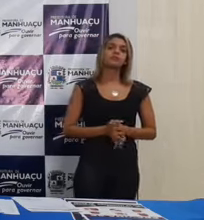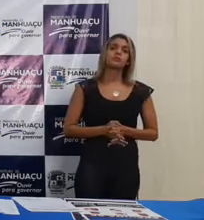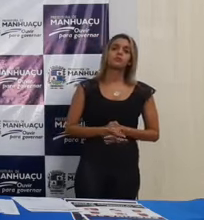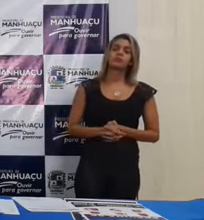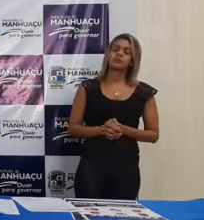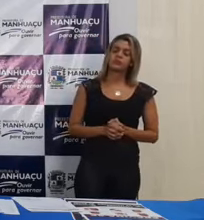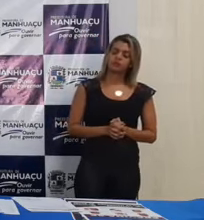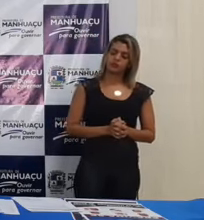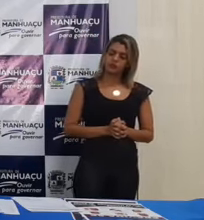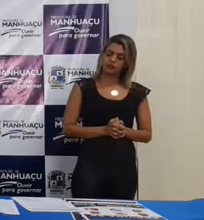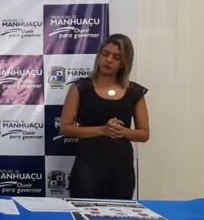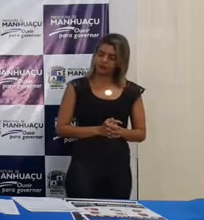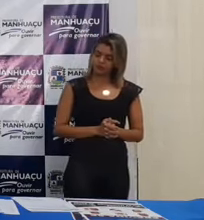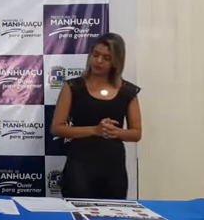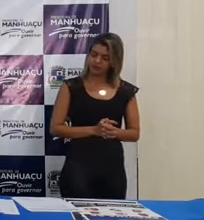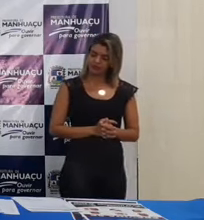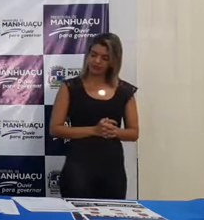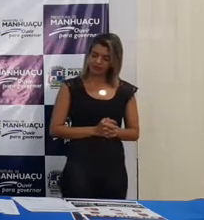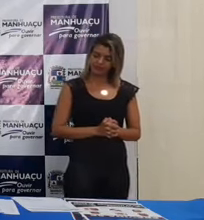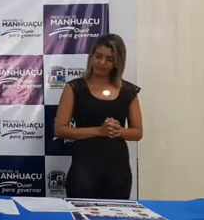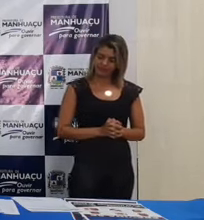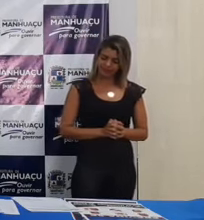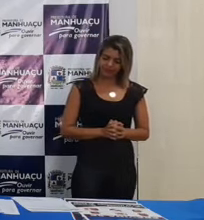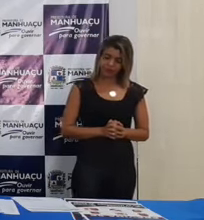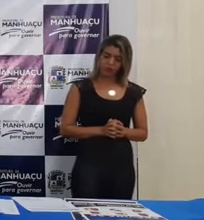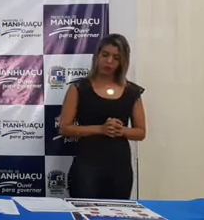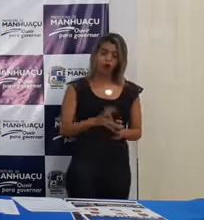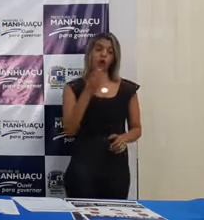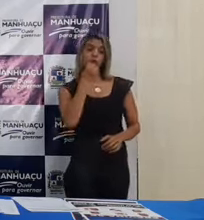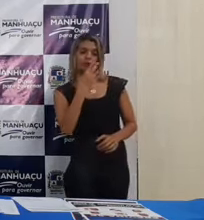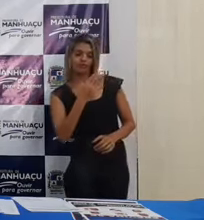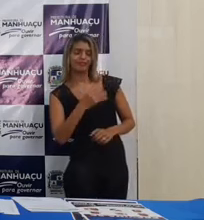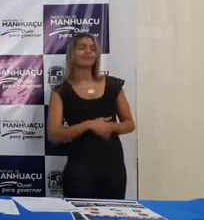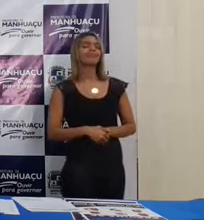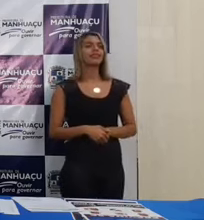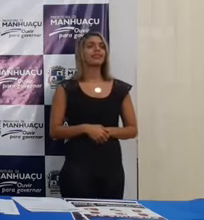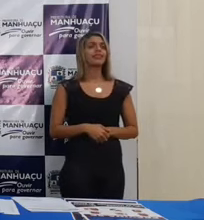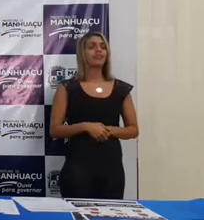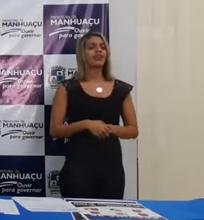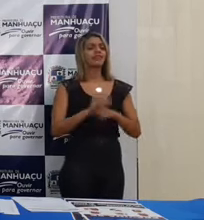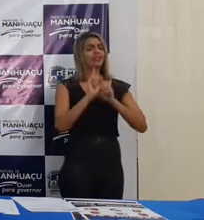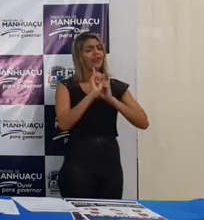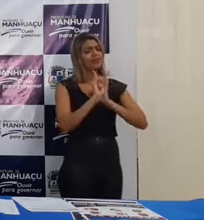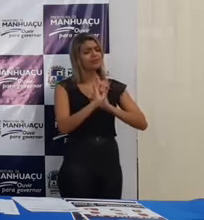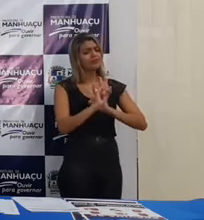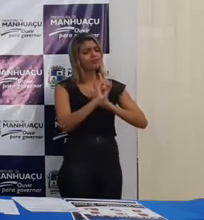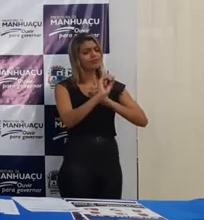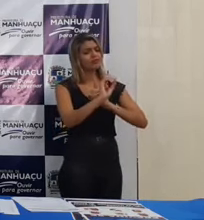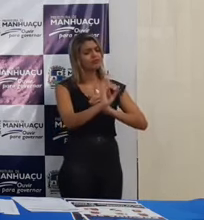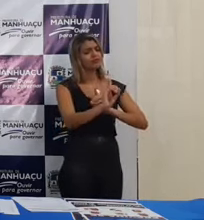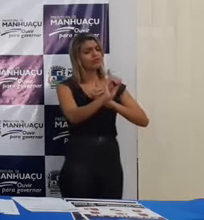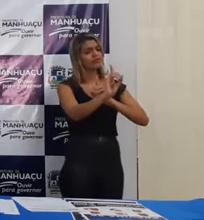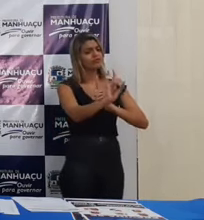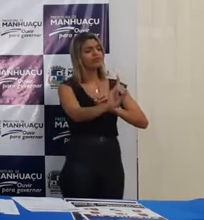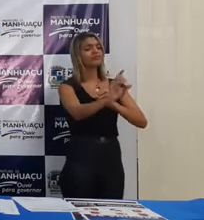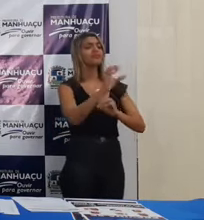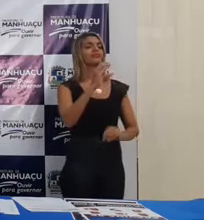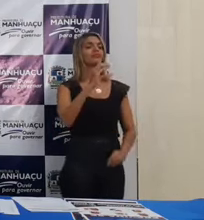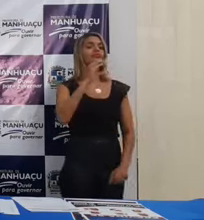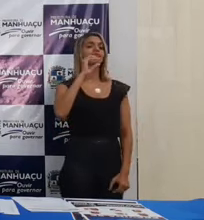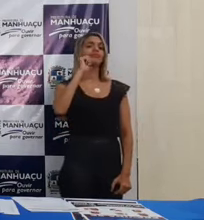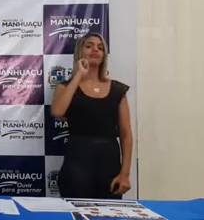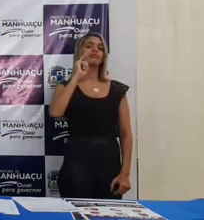isso? Correto. A fila da Caixa ela é provocada nacionalmente. O município já disponibilizou por várias vezes, já junto